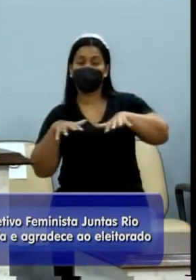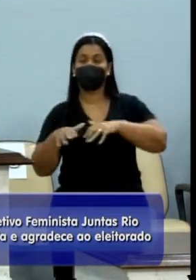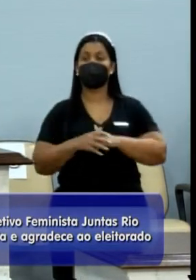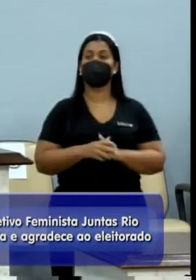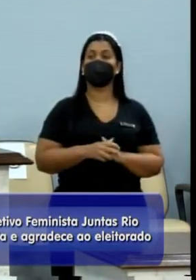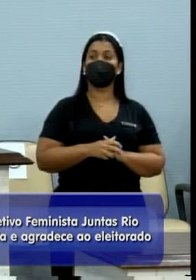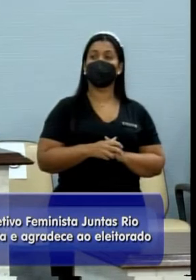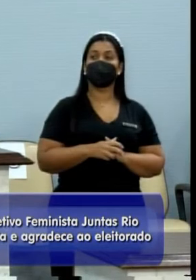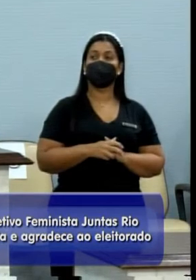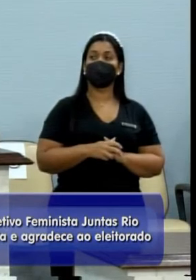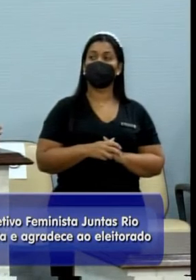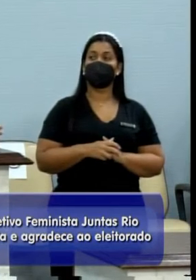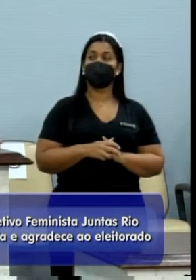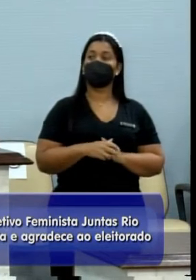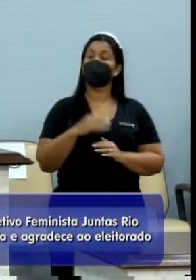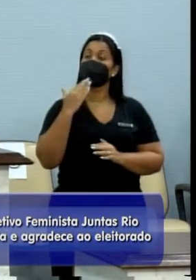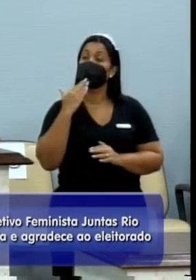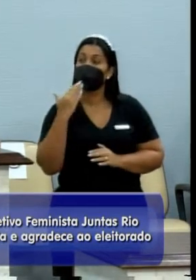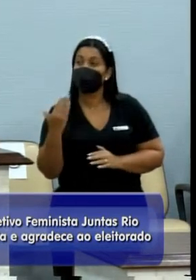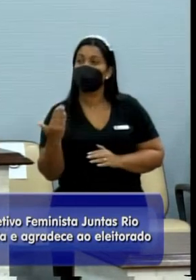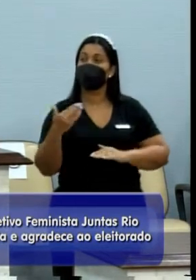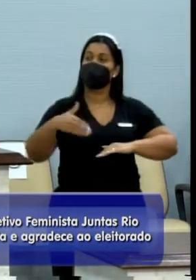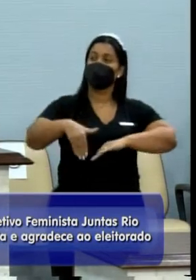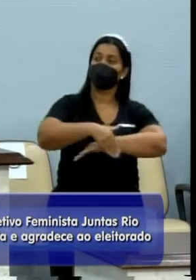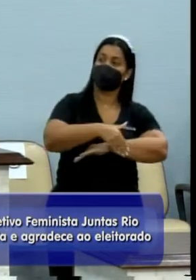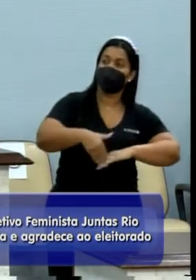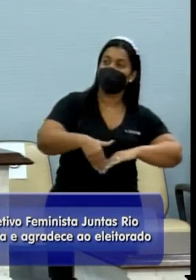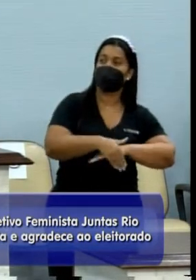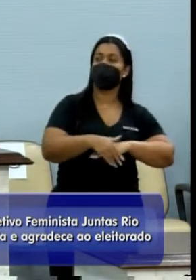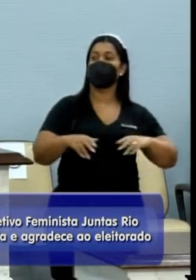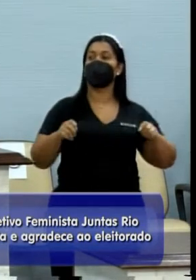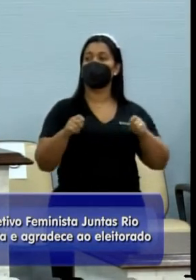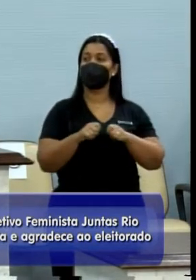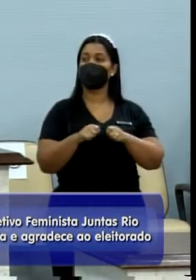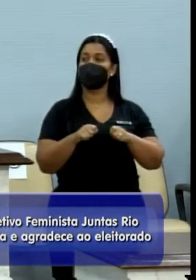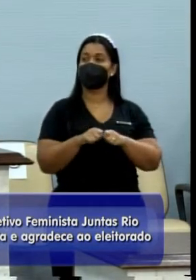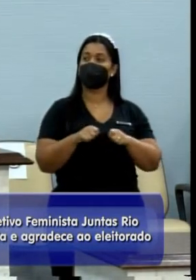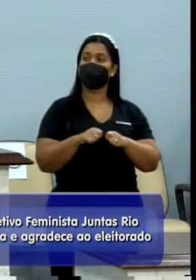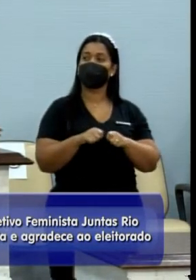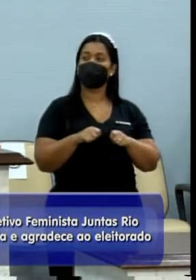movimentos, pedindo nas ruas, fazendo